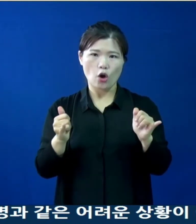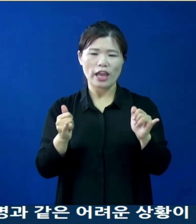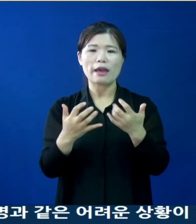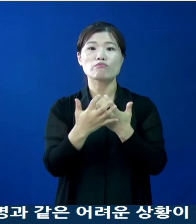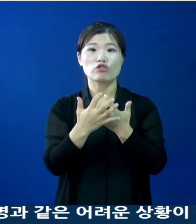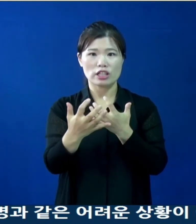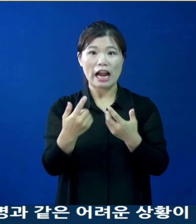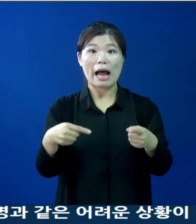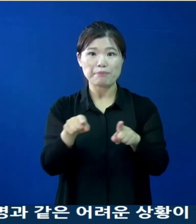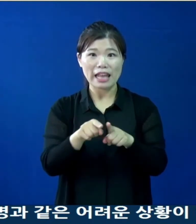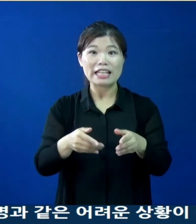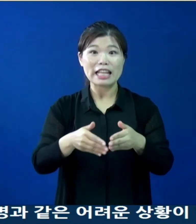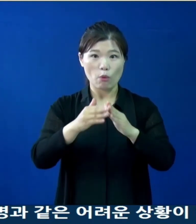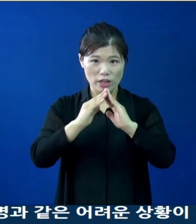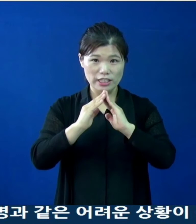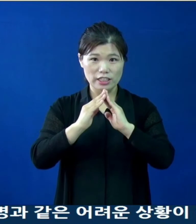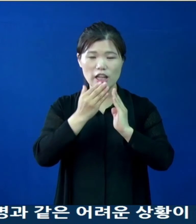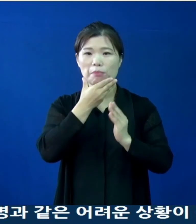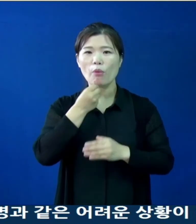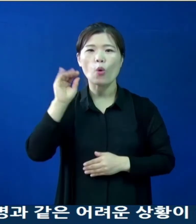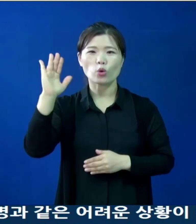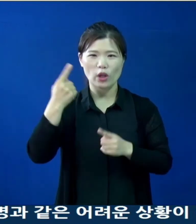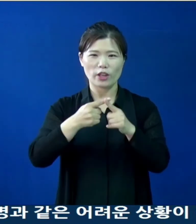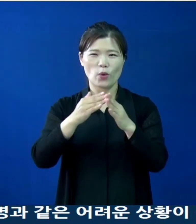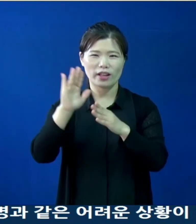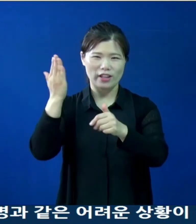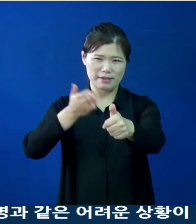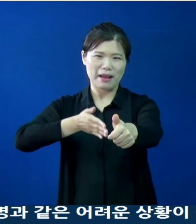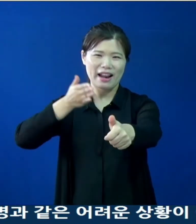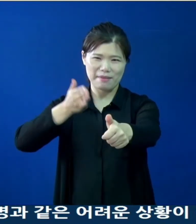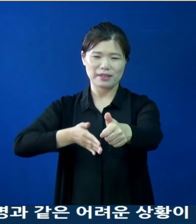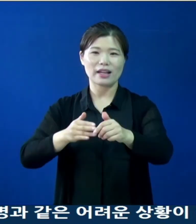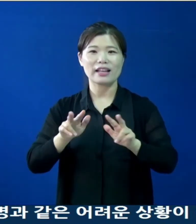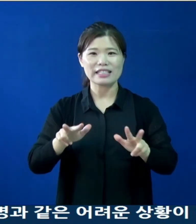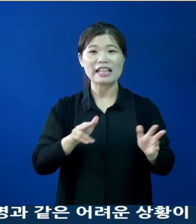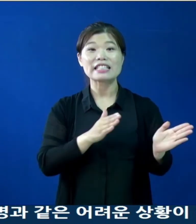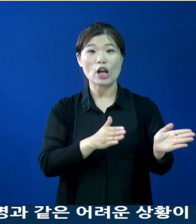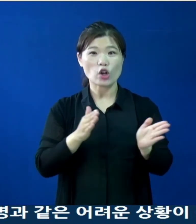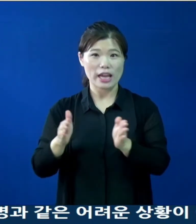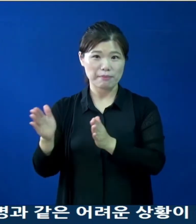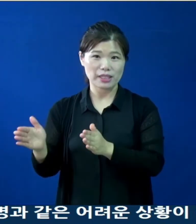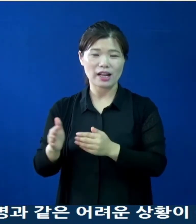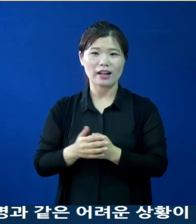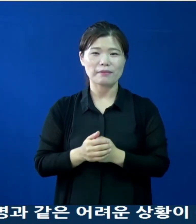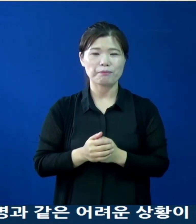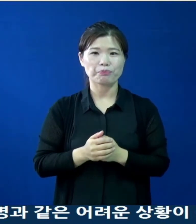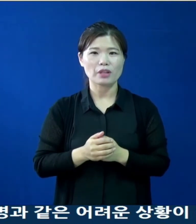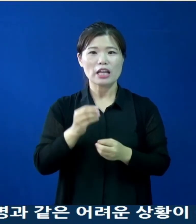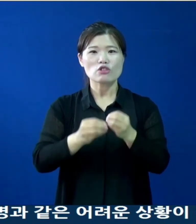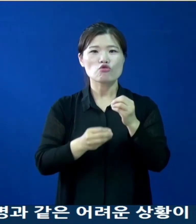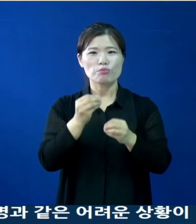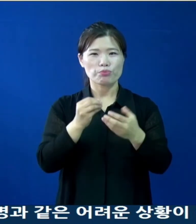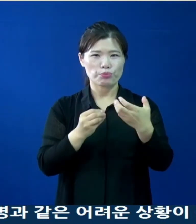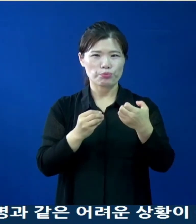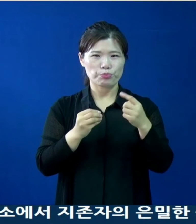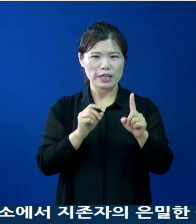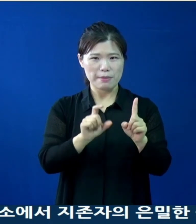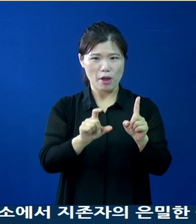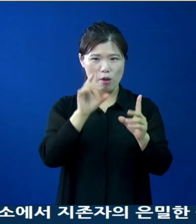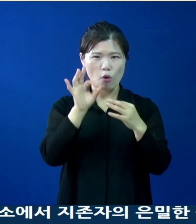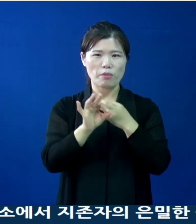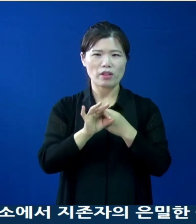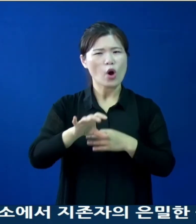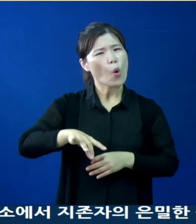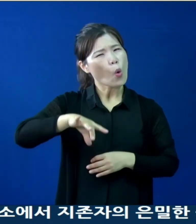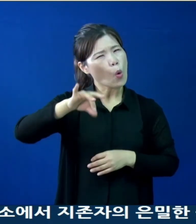세워지는 복된 교회가 될 수 있기를 소망합니다. 이제 정리합니다. 저는 시편 91편을 올